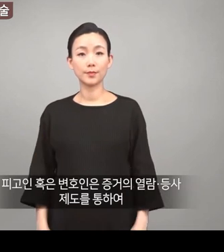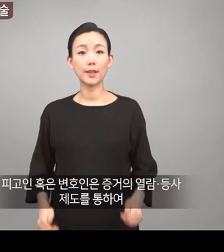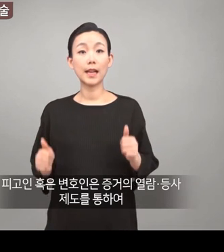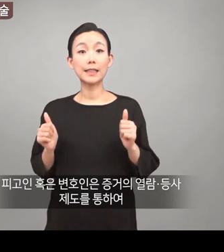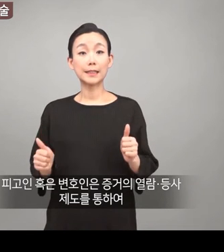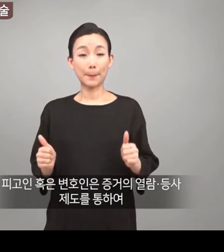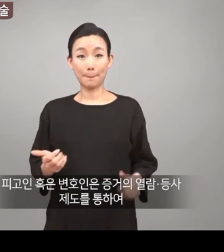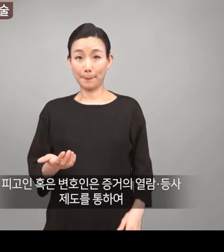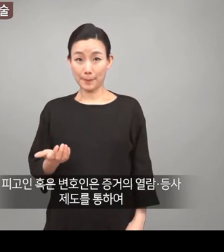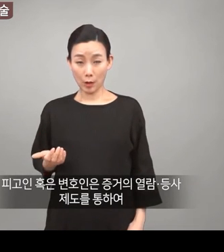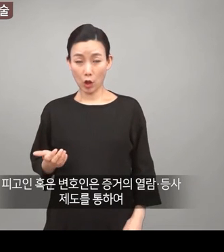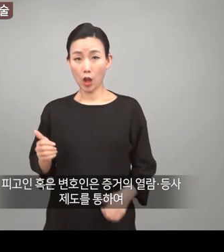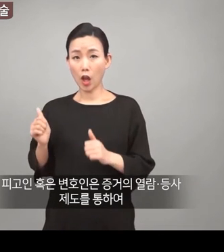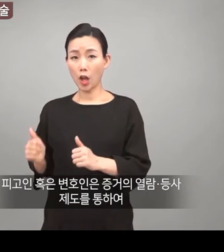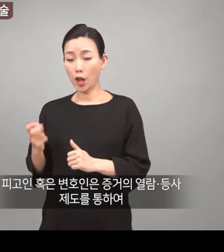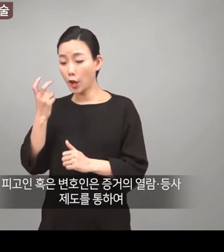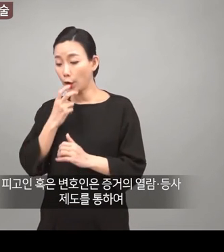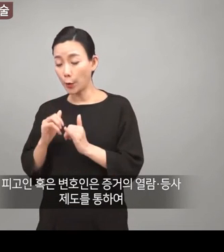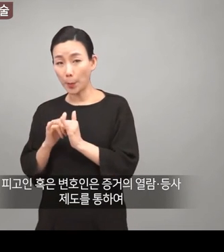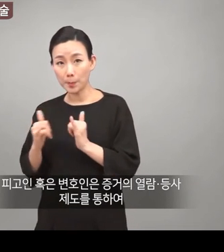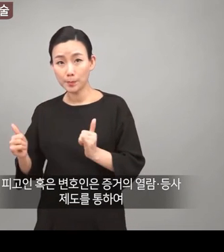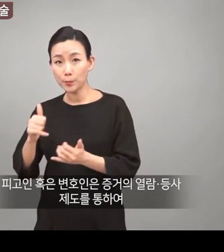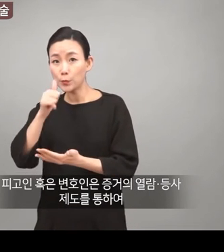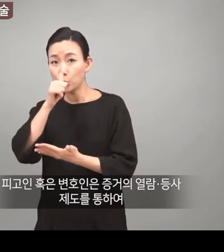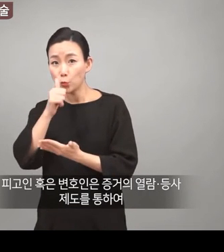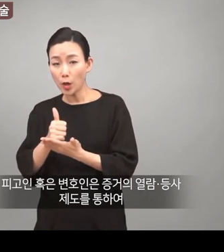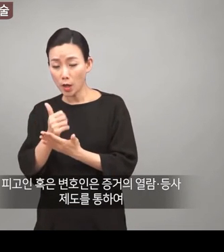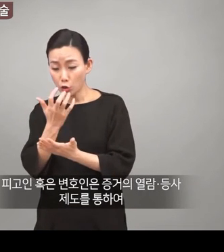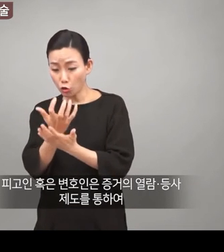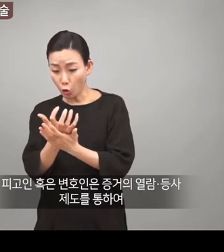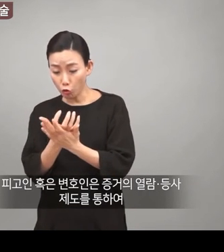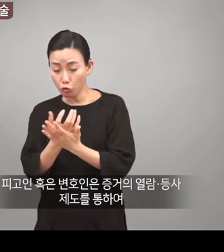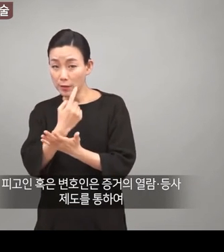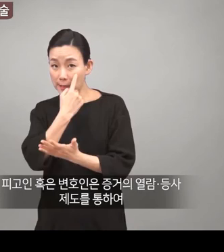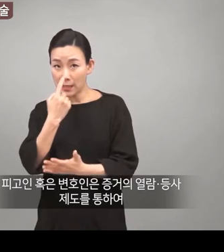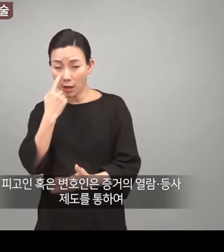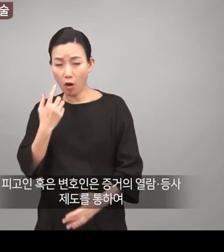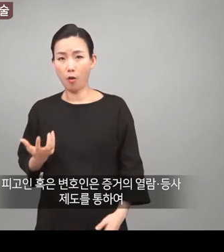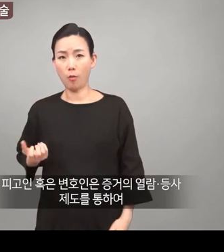그러니까 공간 설정 이렇게 잘 해놓으면은 나중에